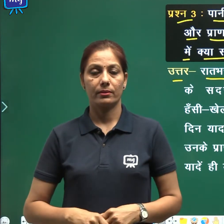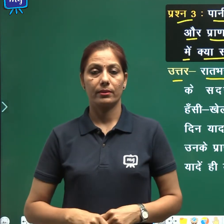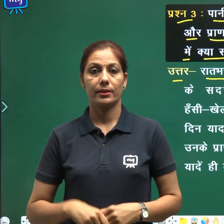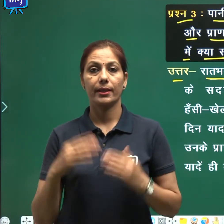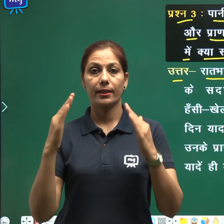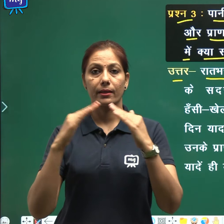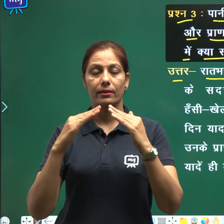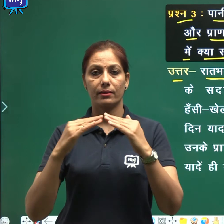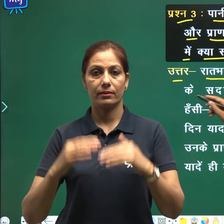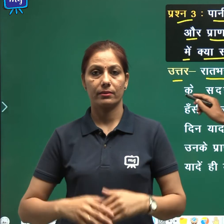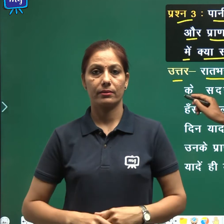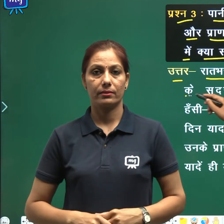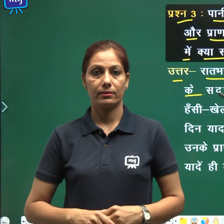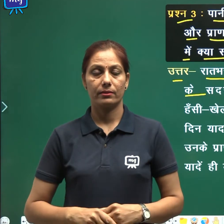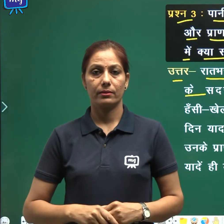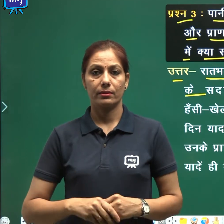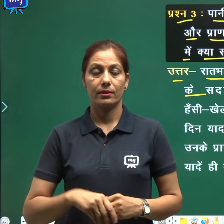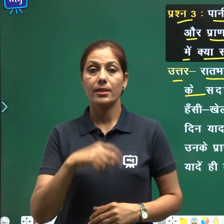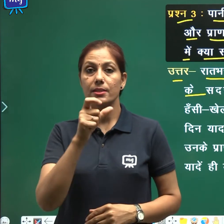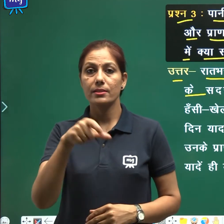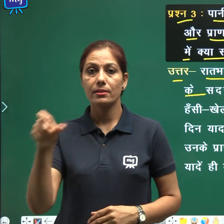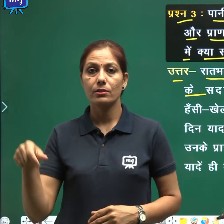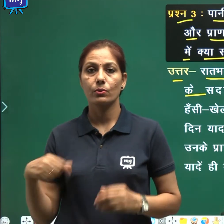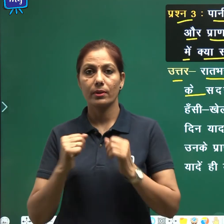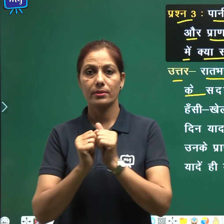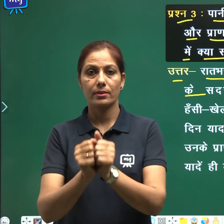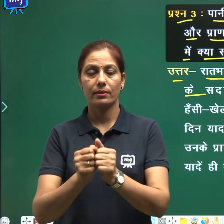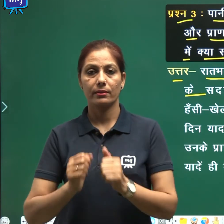घर के सदस्यों के साथ